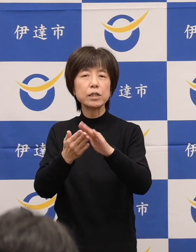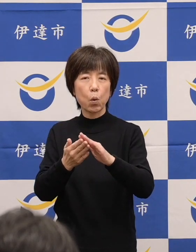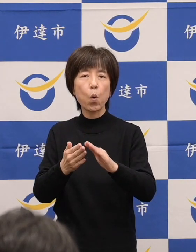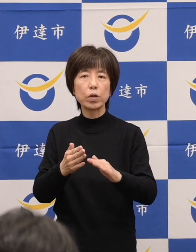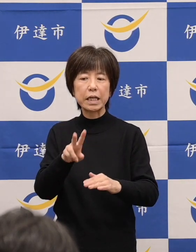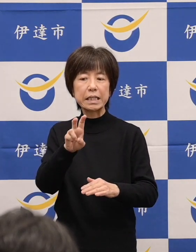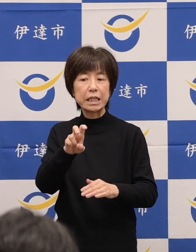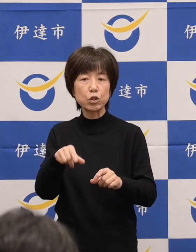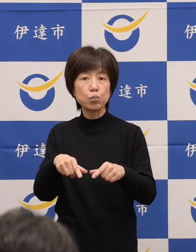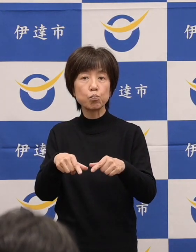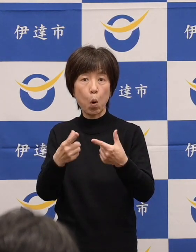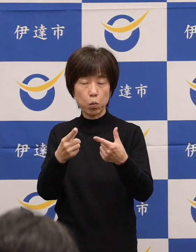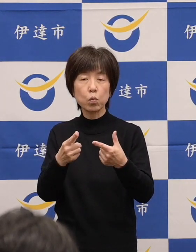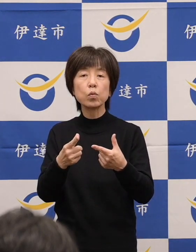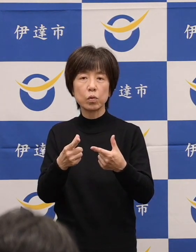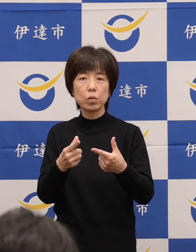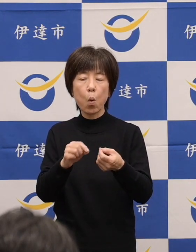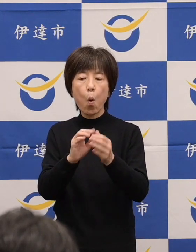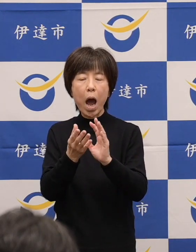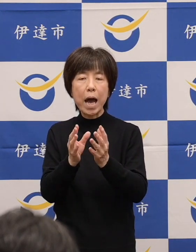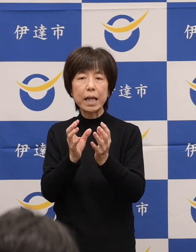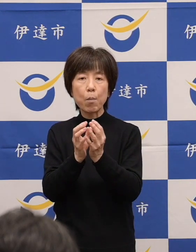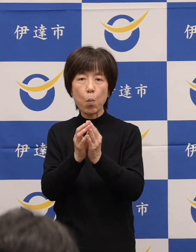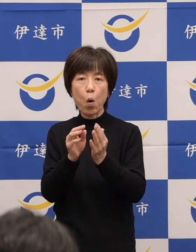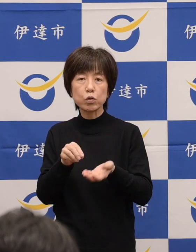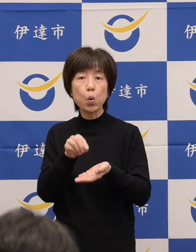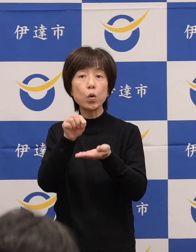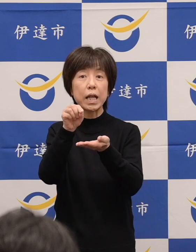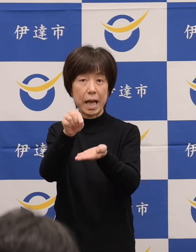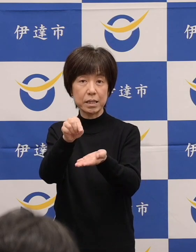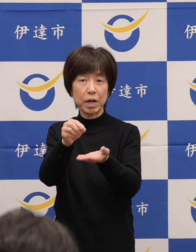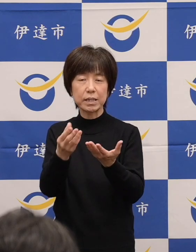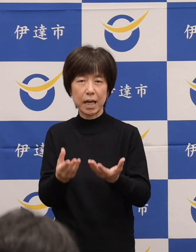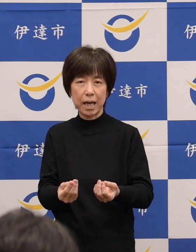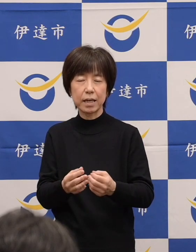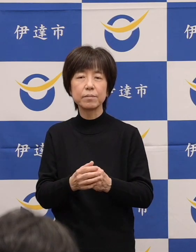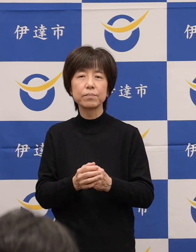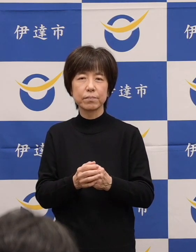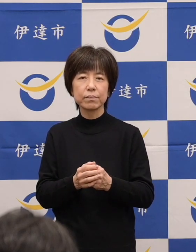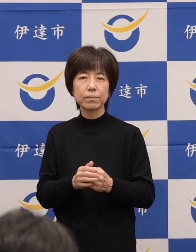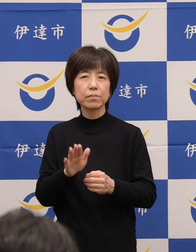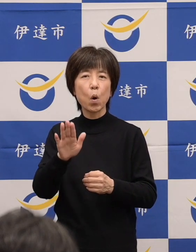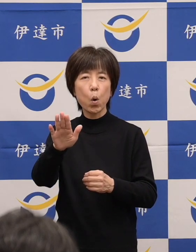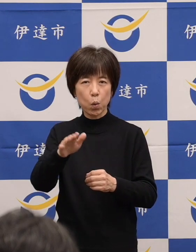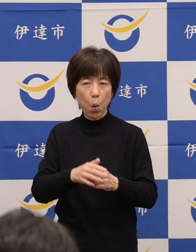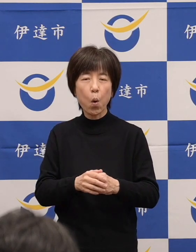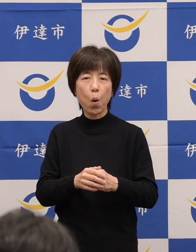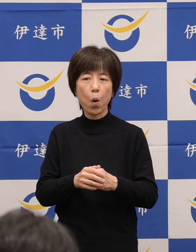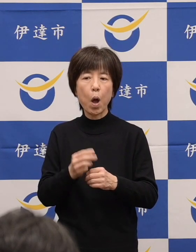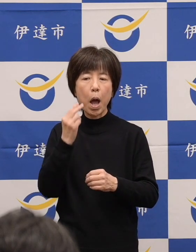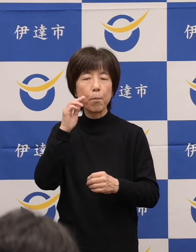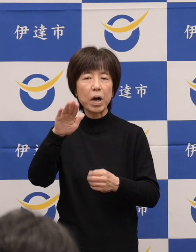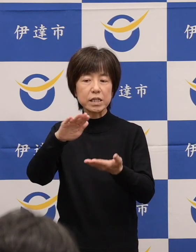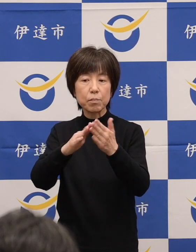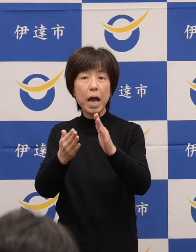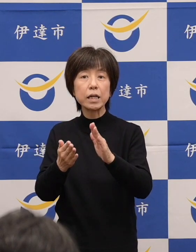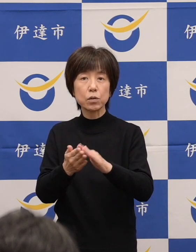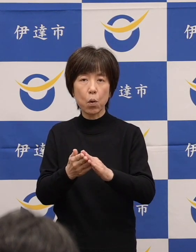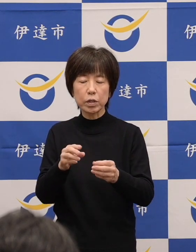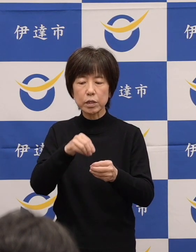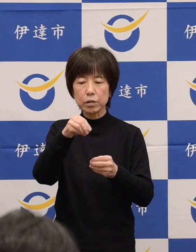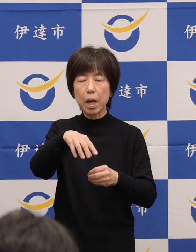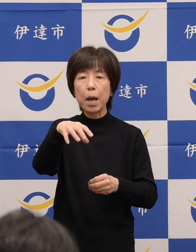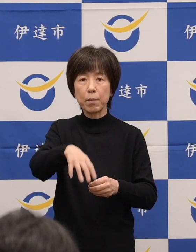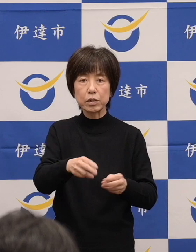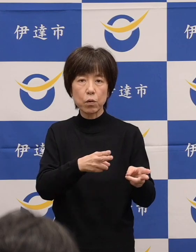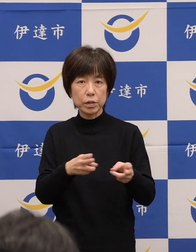桃を贈呈をしました。その後にですね松前町におきまして植樹栽培所等の整備がされましたことから